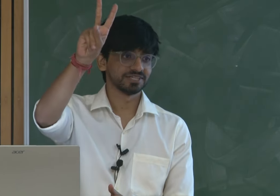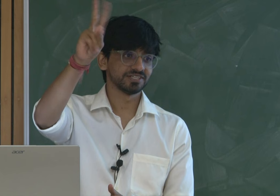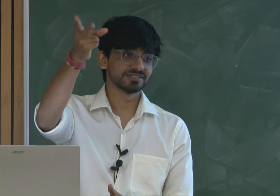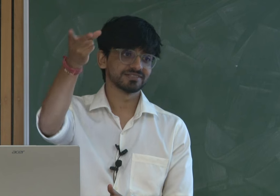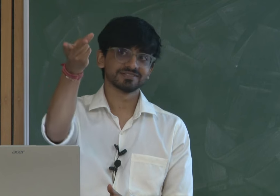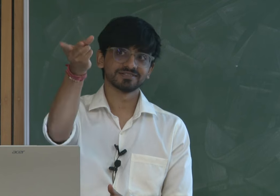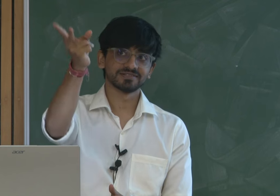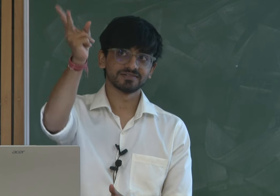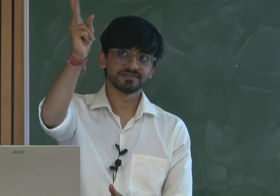टेक दिस.